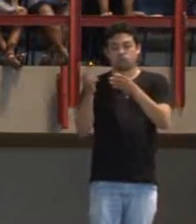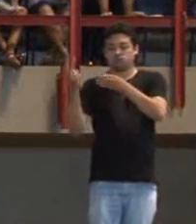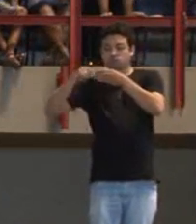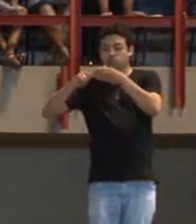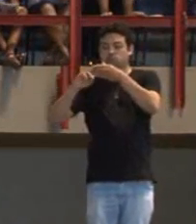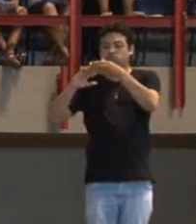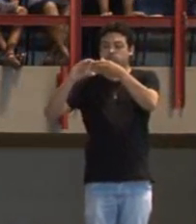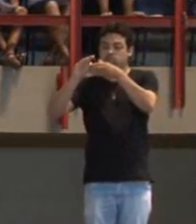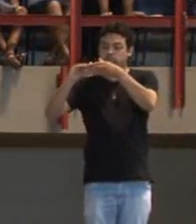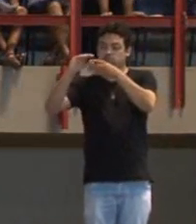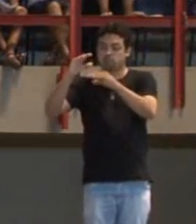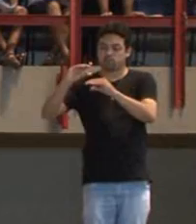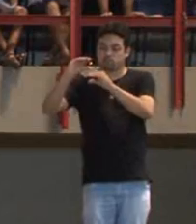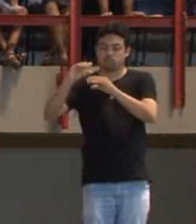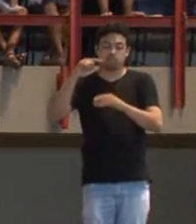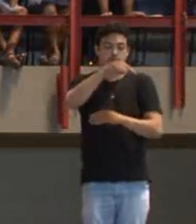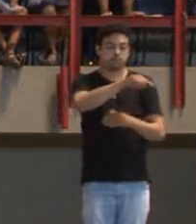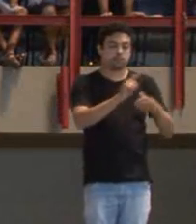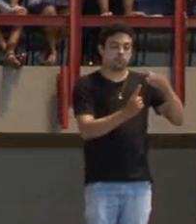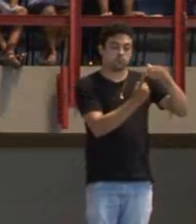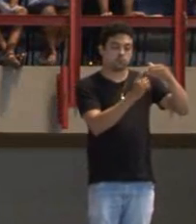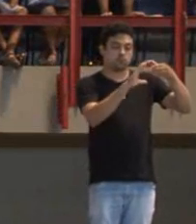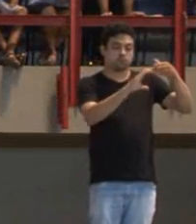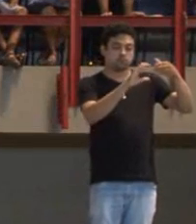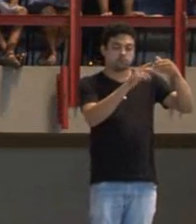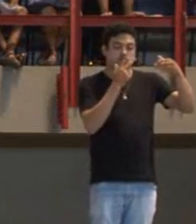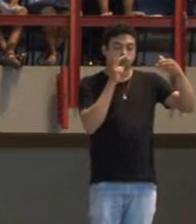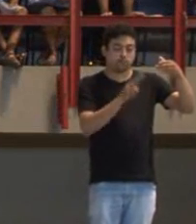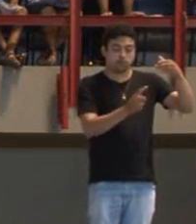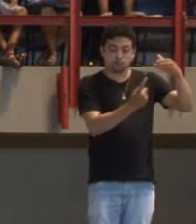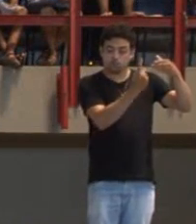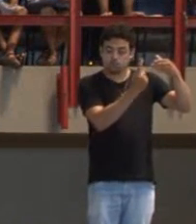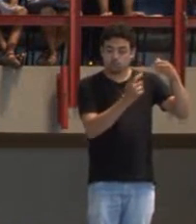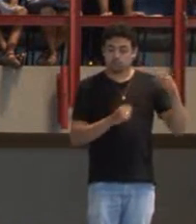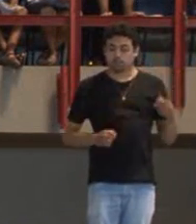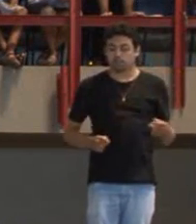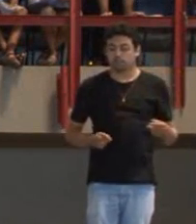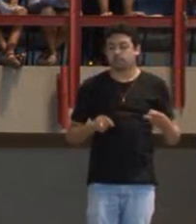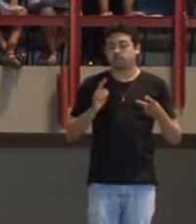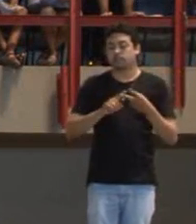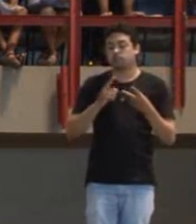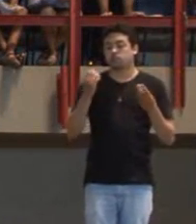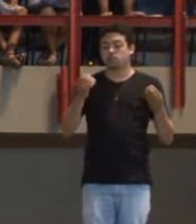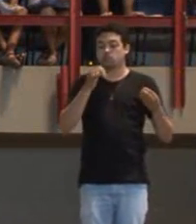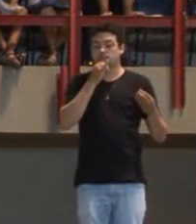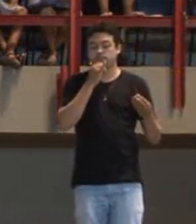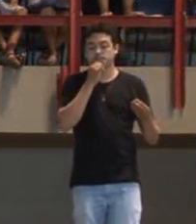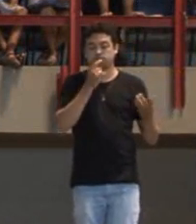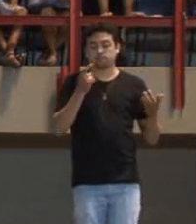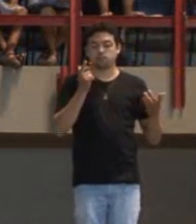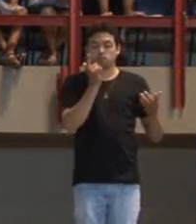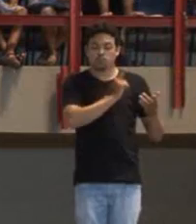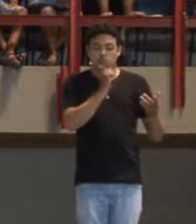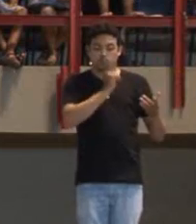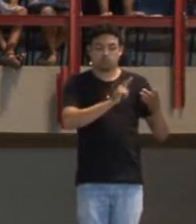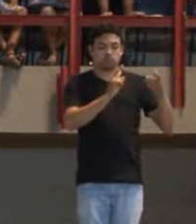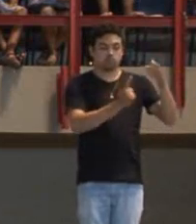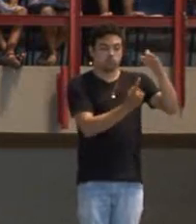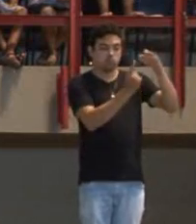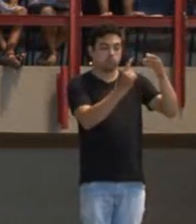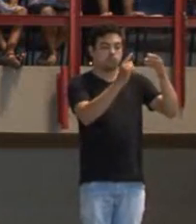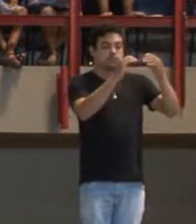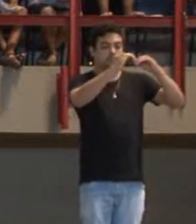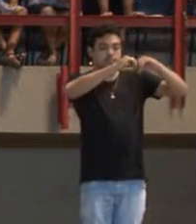heterogêneo? Homogêneo, a gente vê uma fase só, tá? Como é que a gente separa uma mistura homogênea